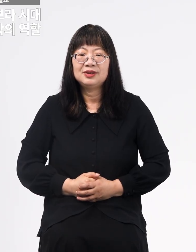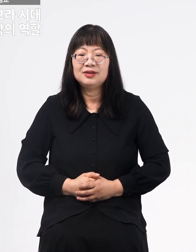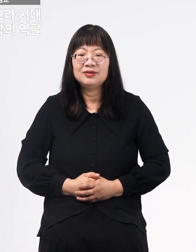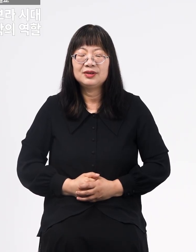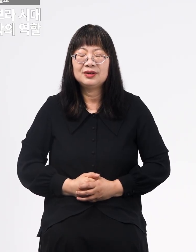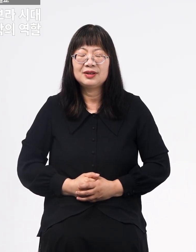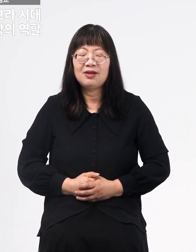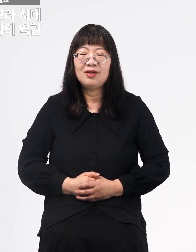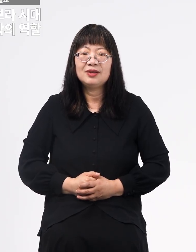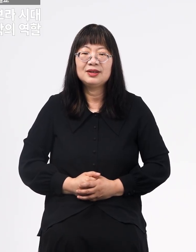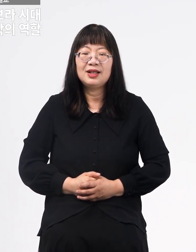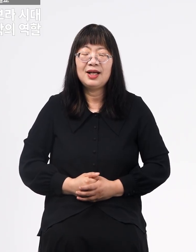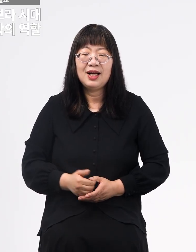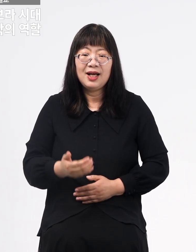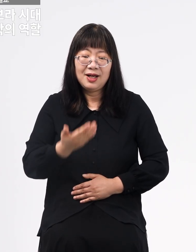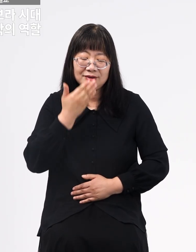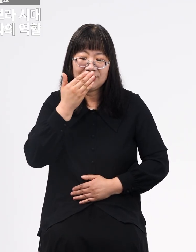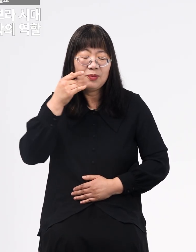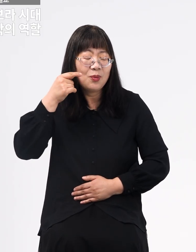능치